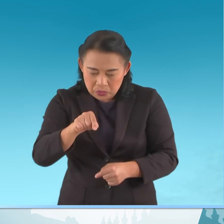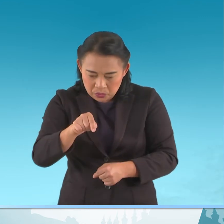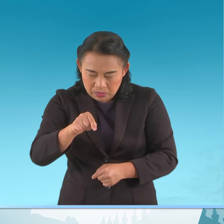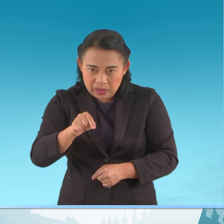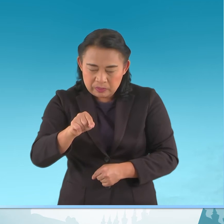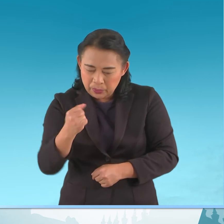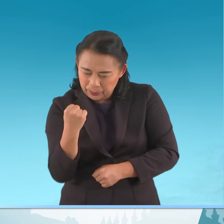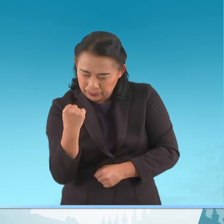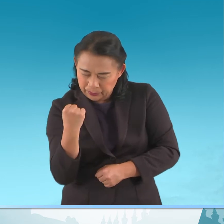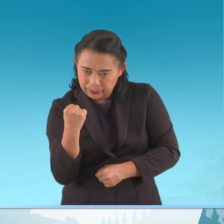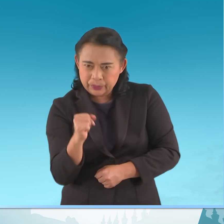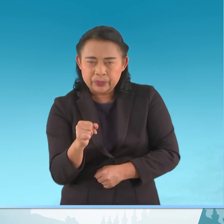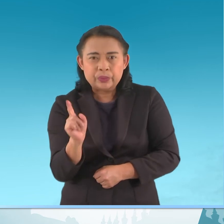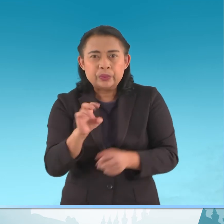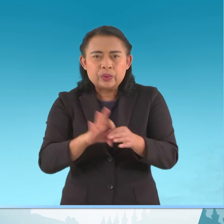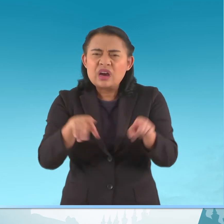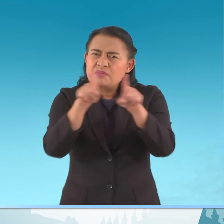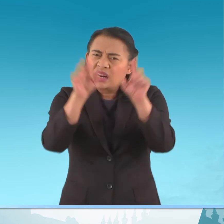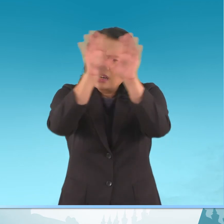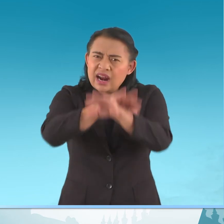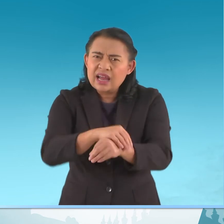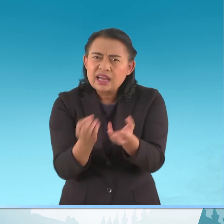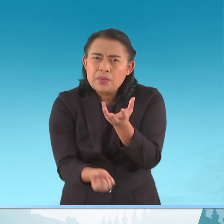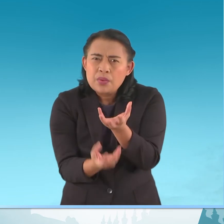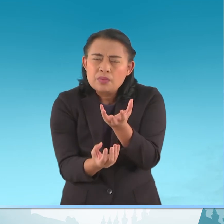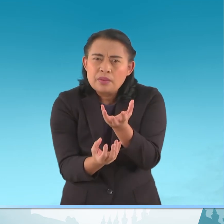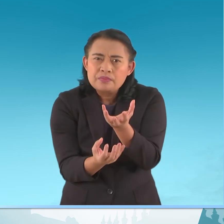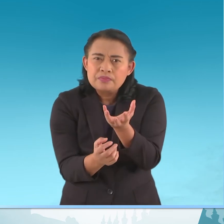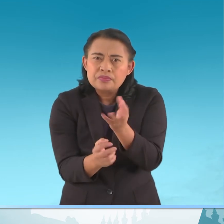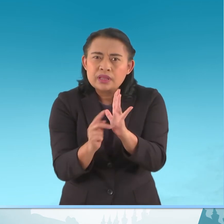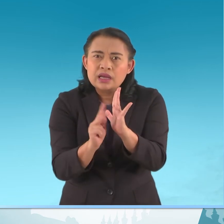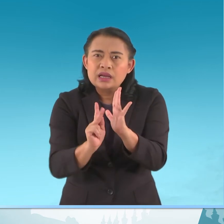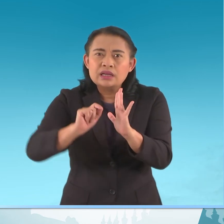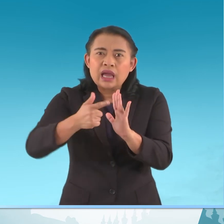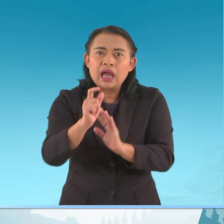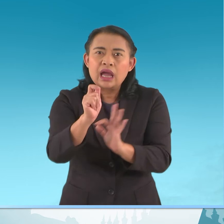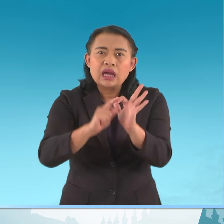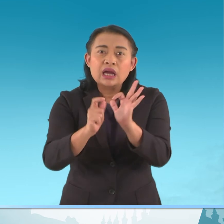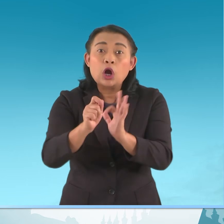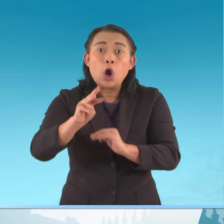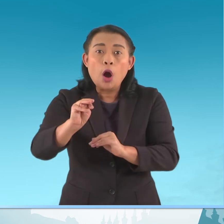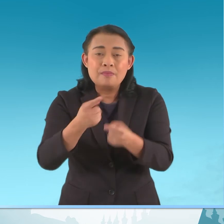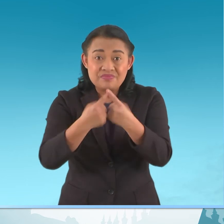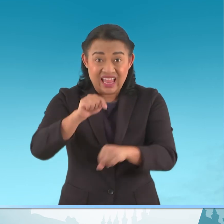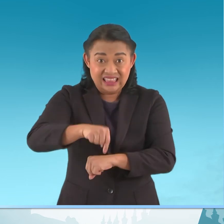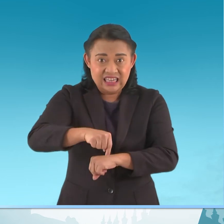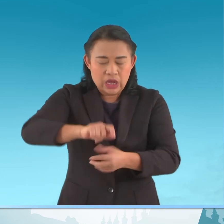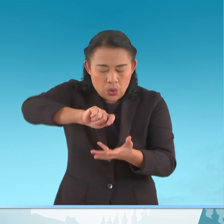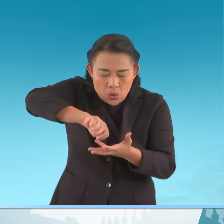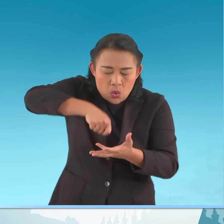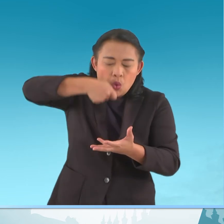ข้นๆเลยก็คล้ายๆอารมณ์แกงอ่อมบ้านเรานะครับแต่ว่าจะให้ความเข้มข้นมากกว่า